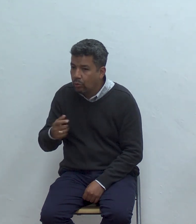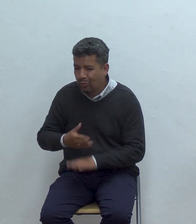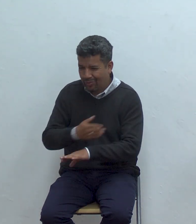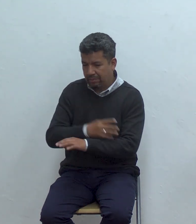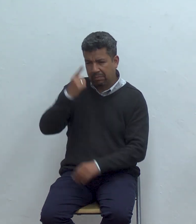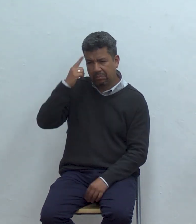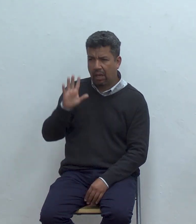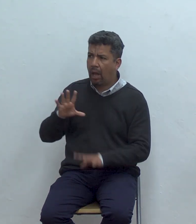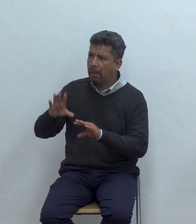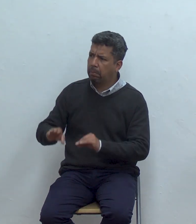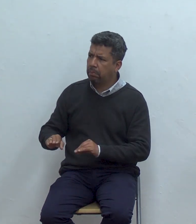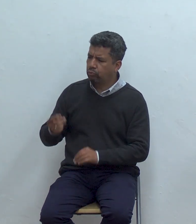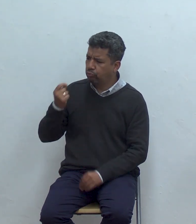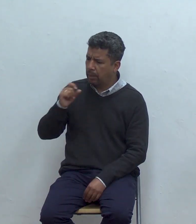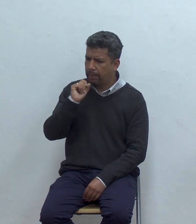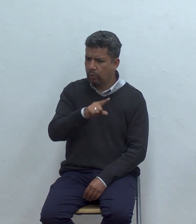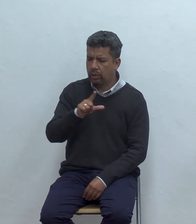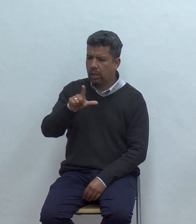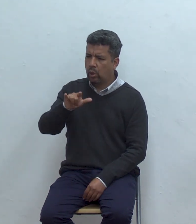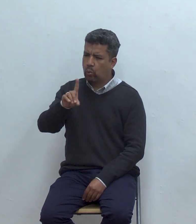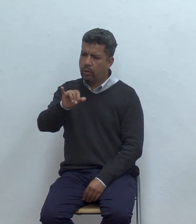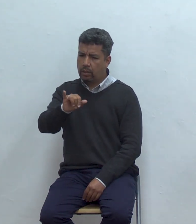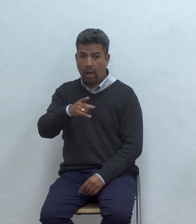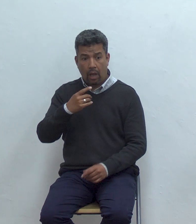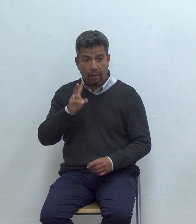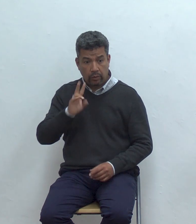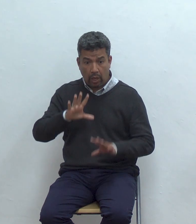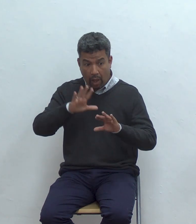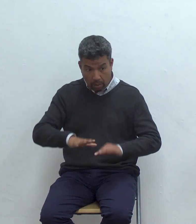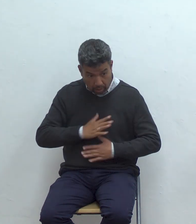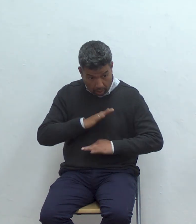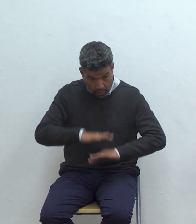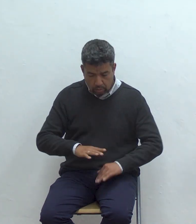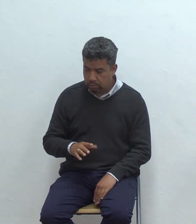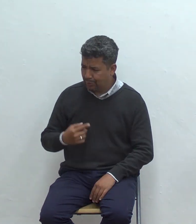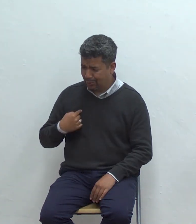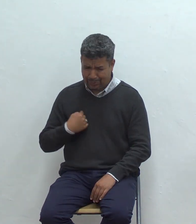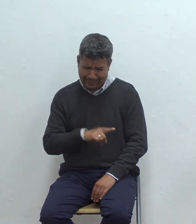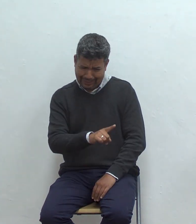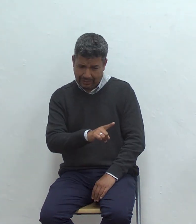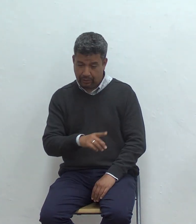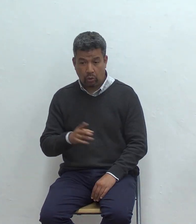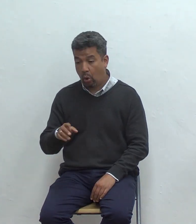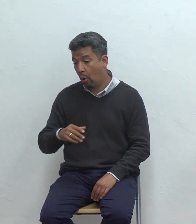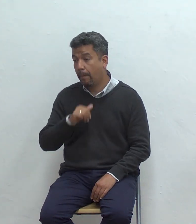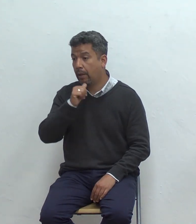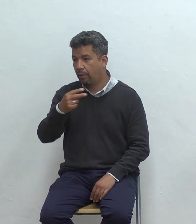pensé que se ha calmado. Yo le pregunté a Ludo, le dije, oye, ¿se calmó la cosa? Dijo, no, chamo, está peor,